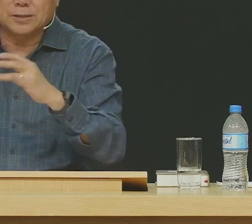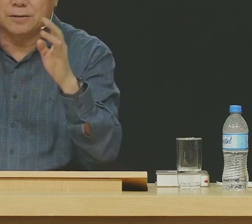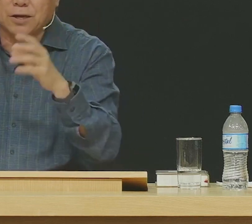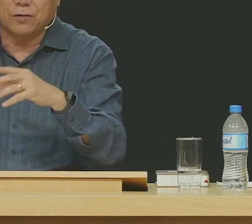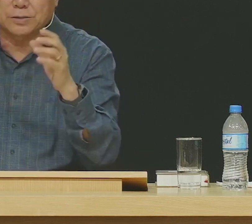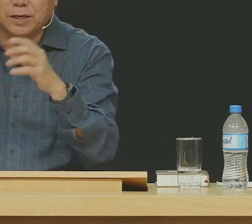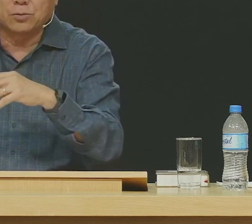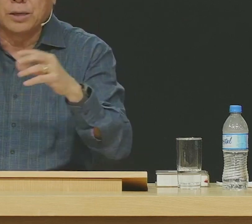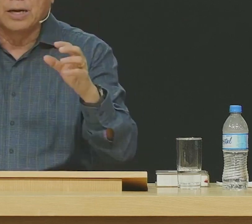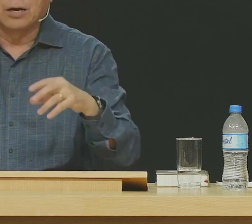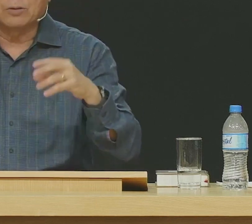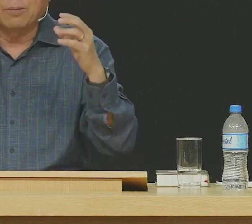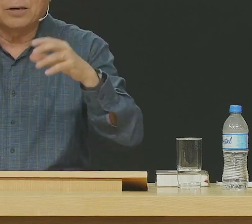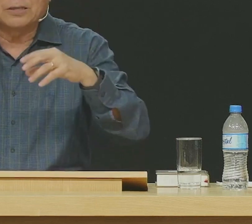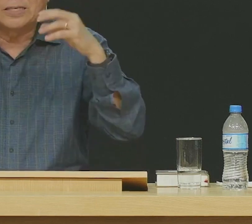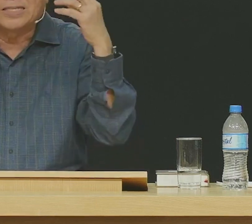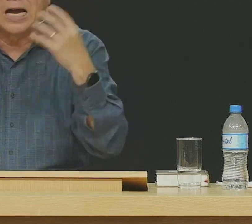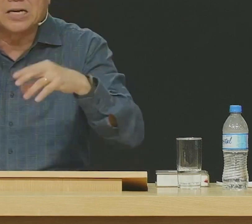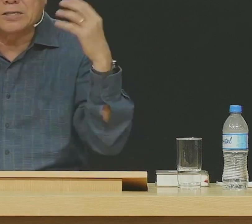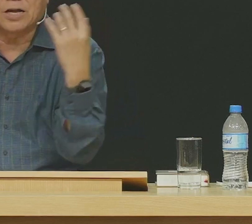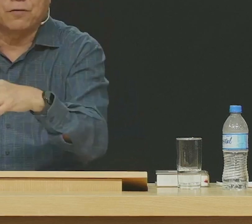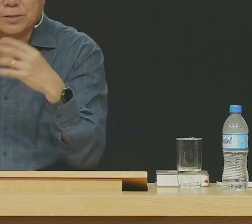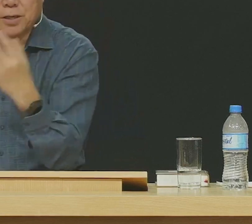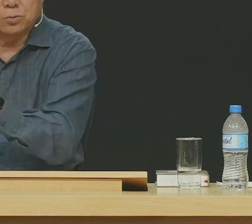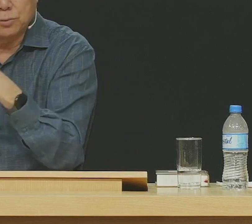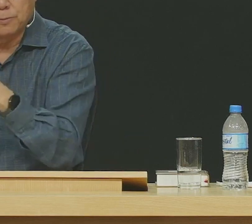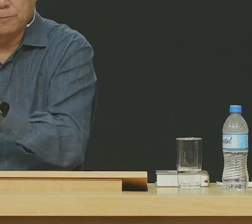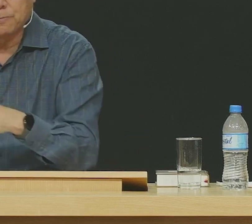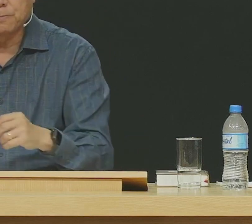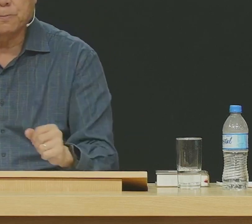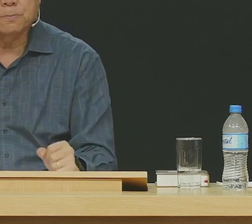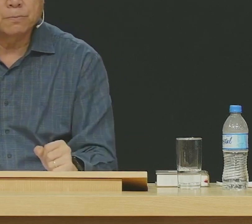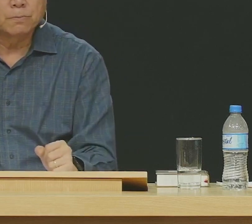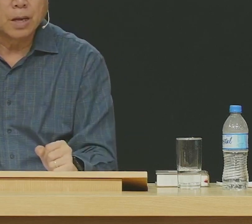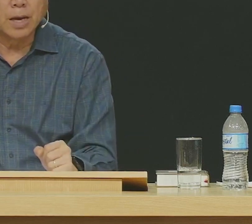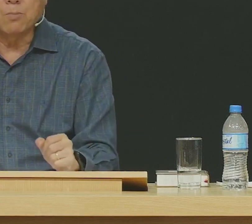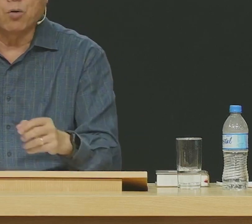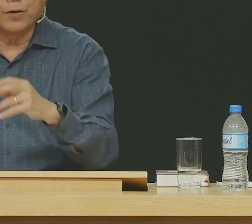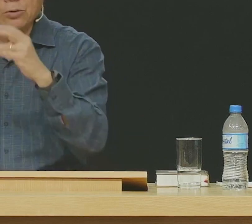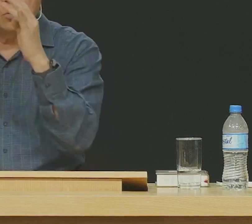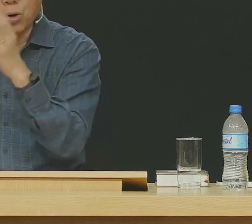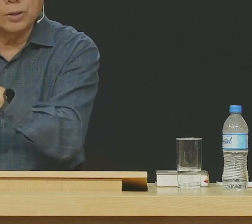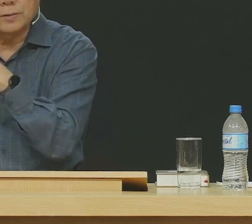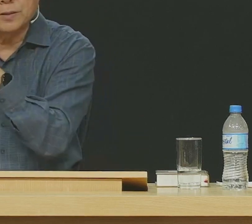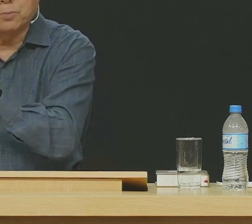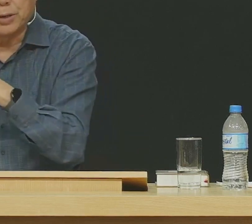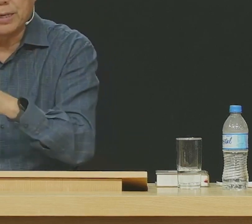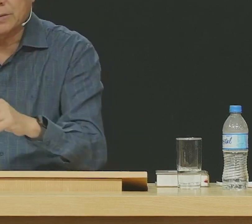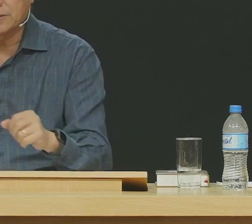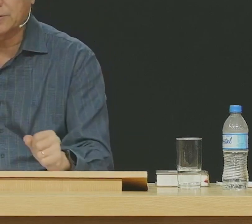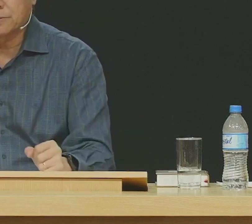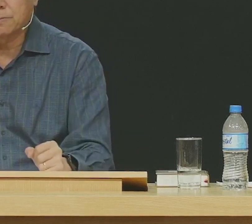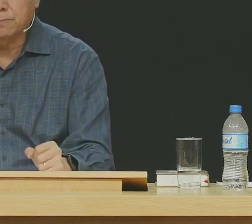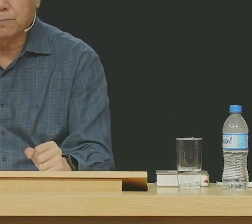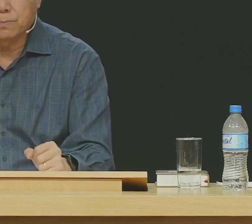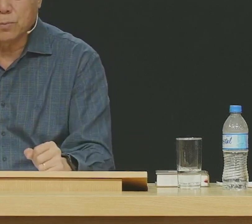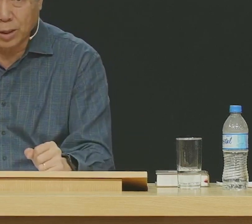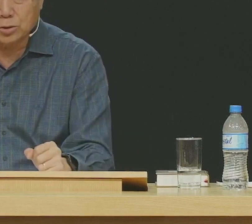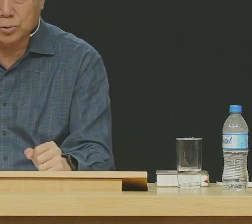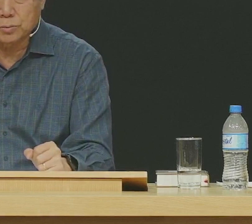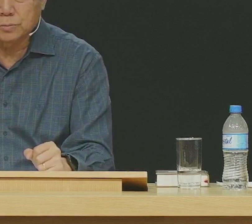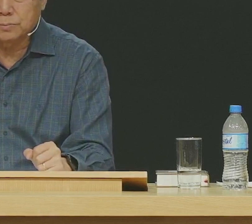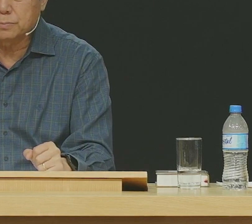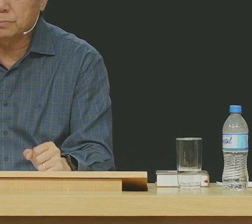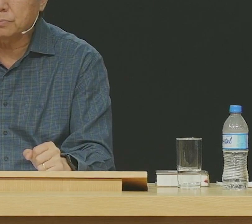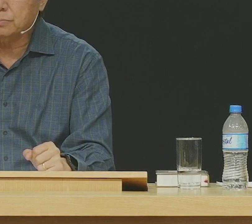rio da graça está fazendo, é o trabalho, esse sangue está fazendo, removendo todas as impurezas,